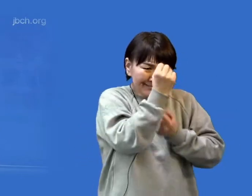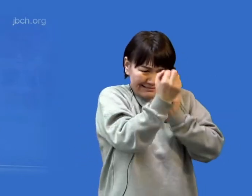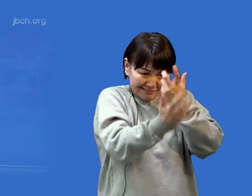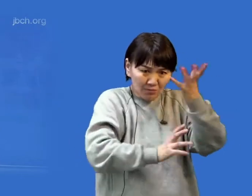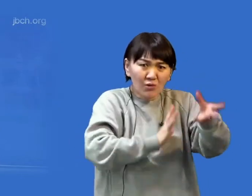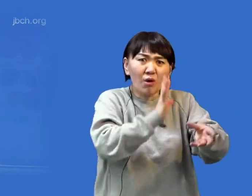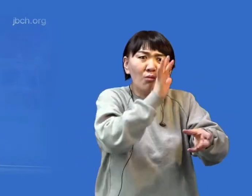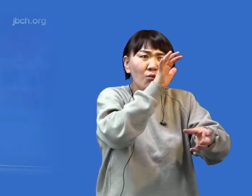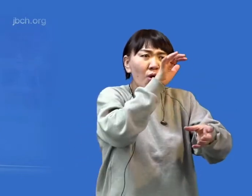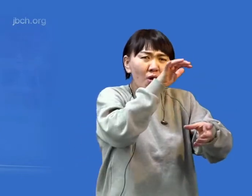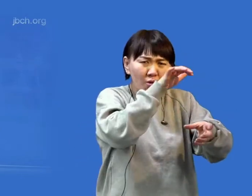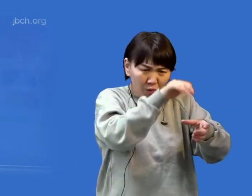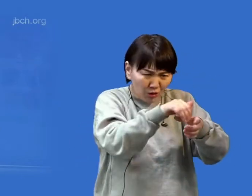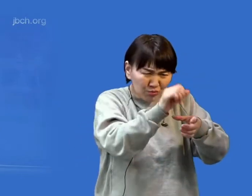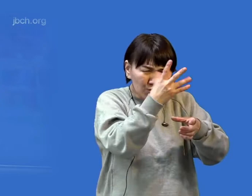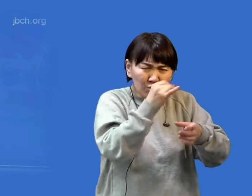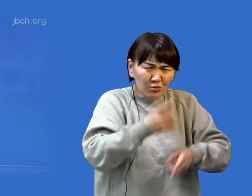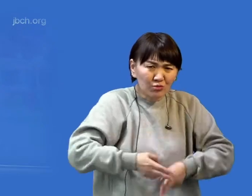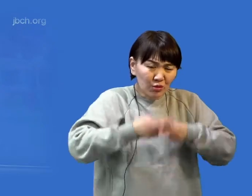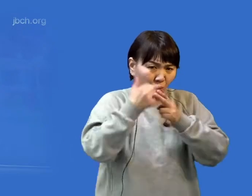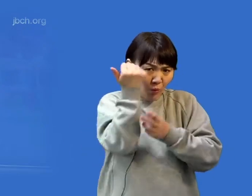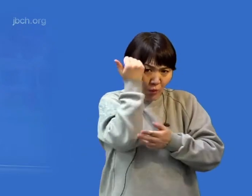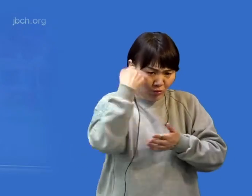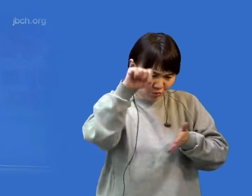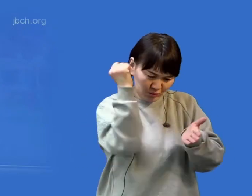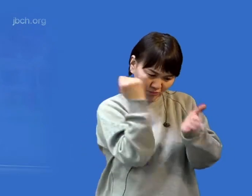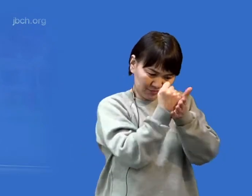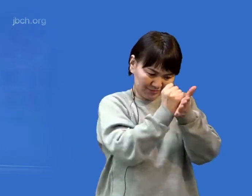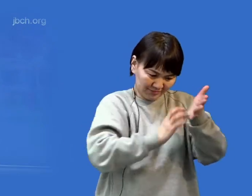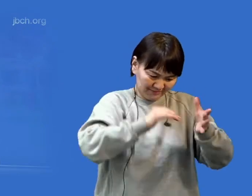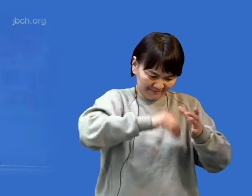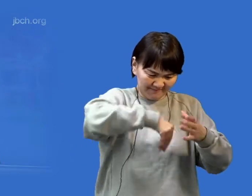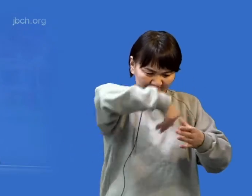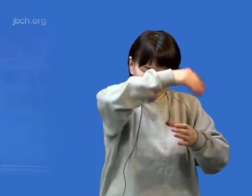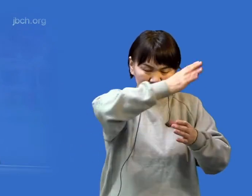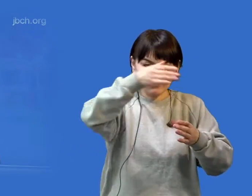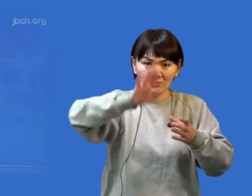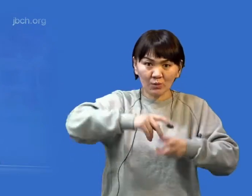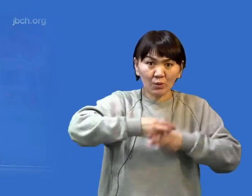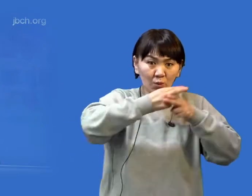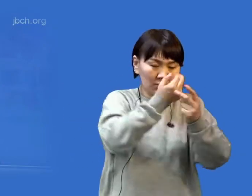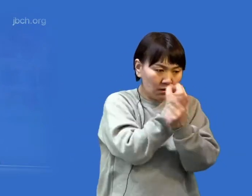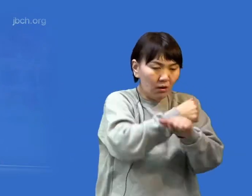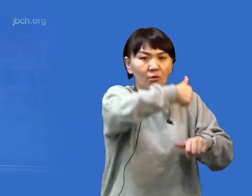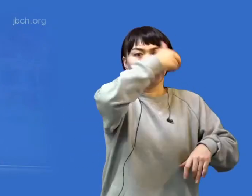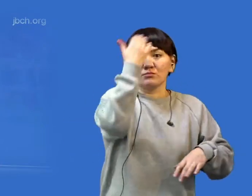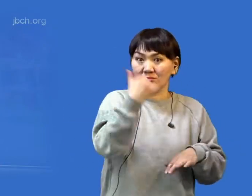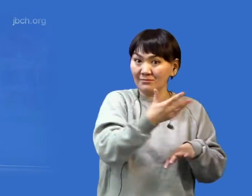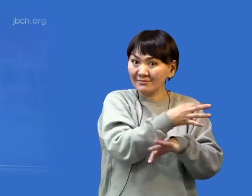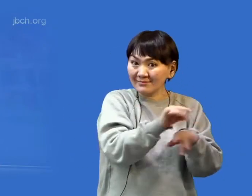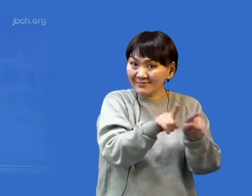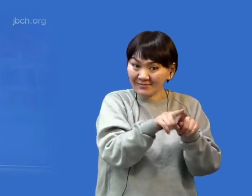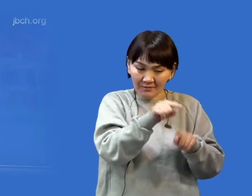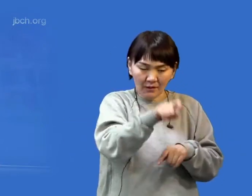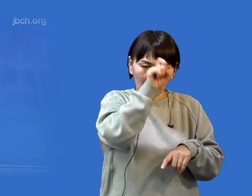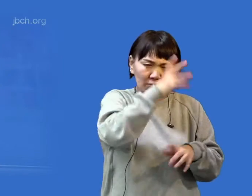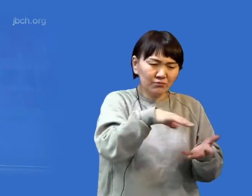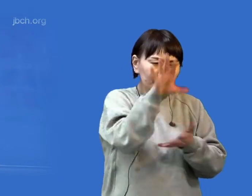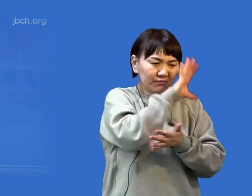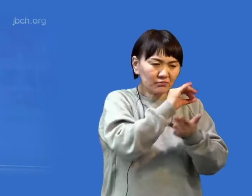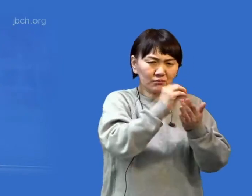бурхан хургын зусаар аварч гаргаж ирж байна. Египтчүүдийн уугнууд нь өхөж байх тэр газар